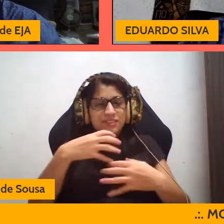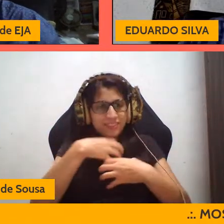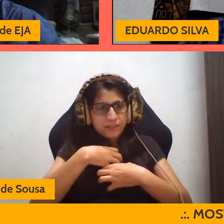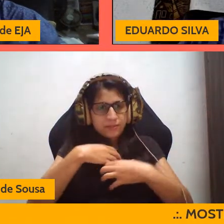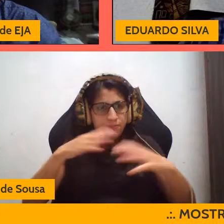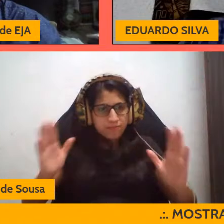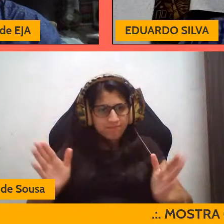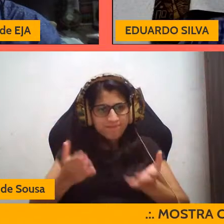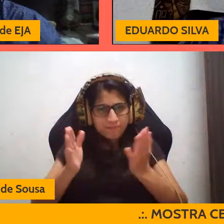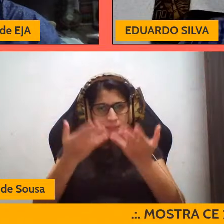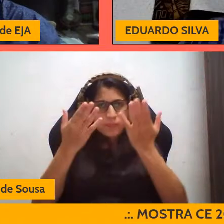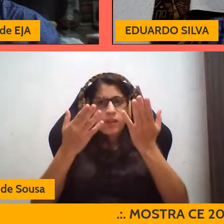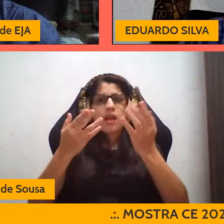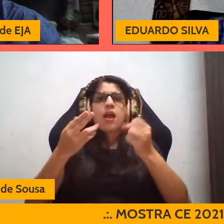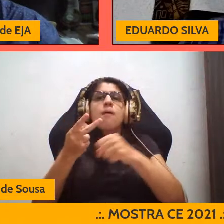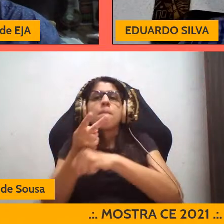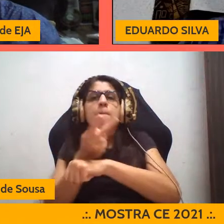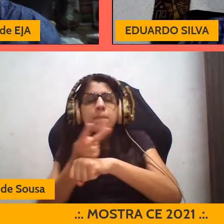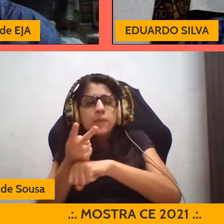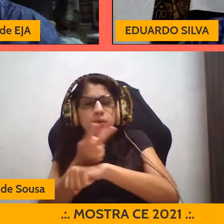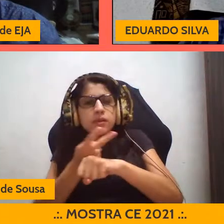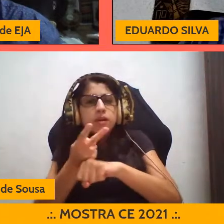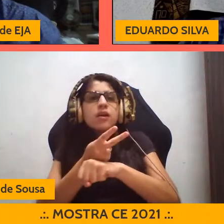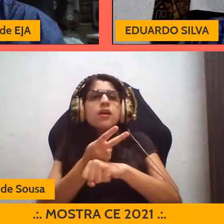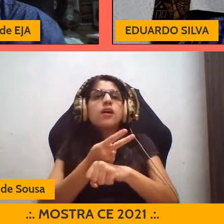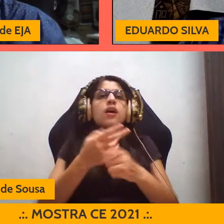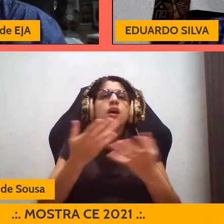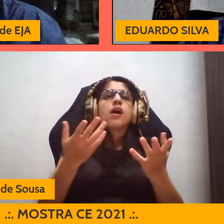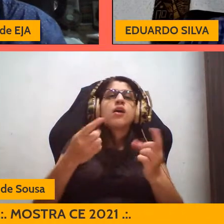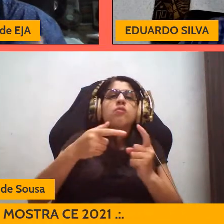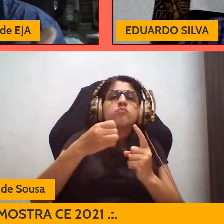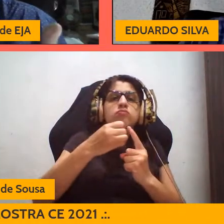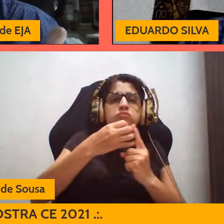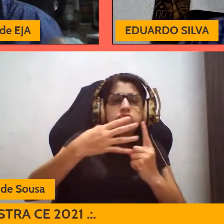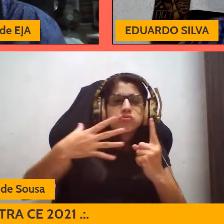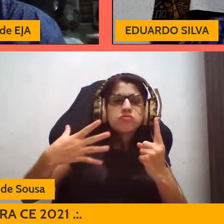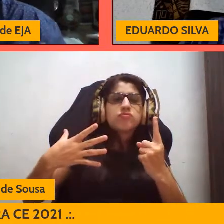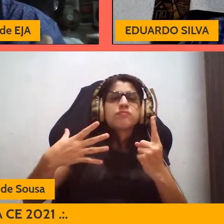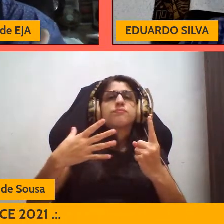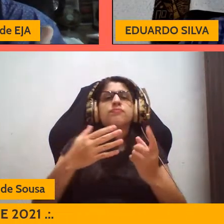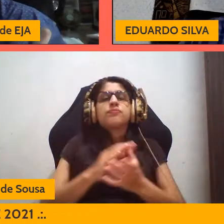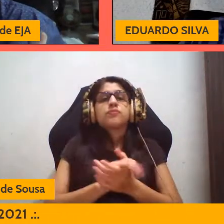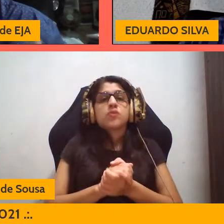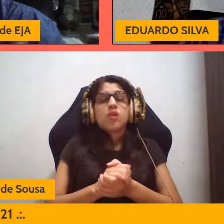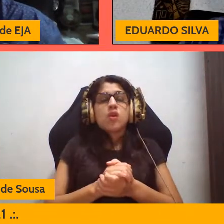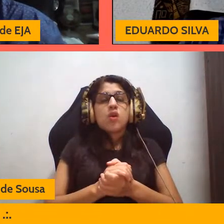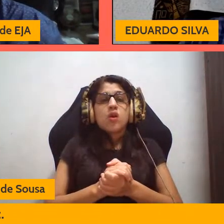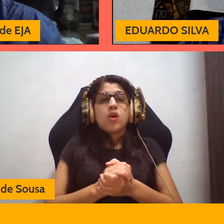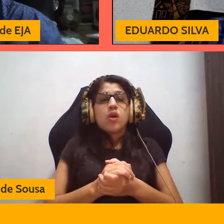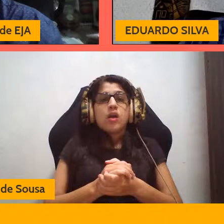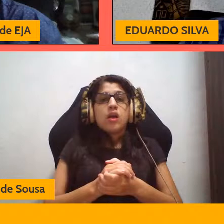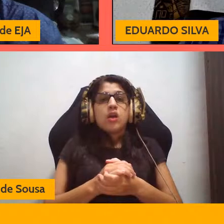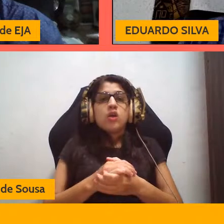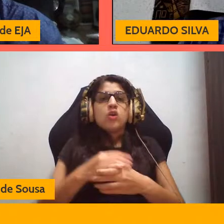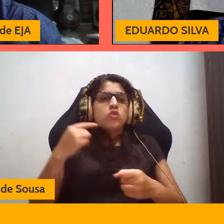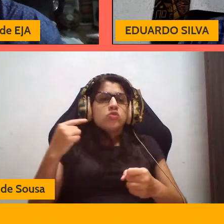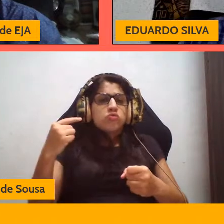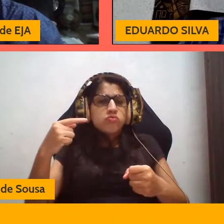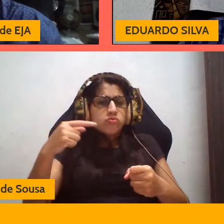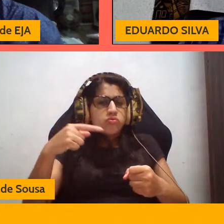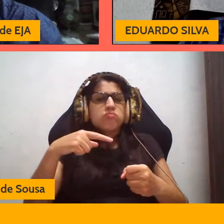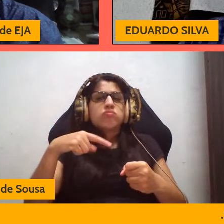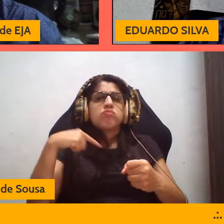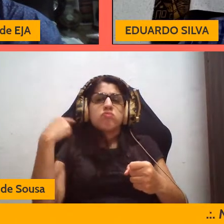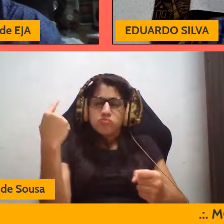uma inserção no projeto de extensão. Eu acho que, no fundo, né, somos todos